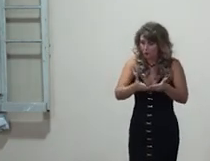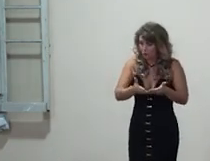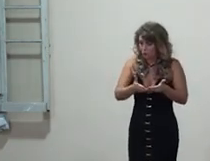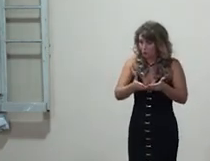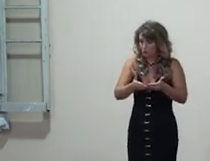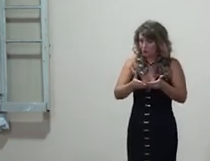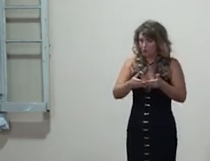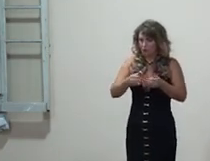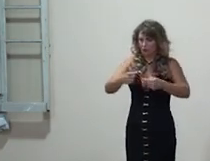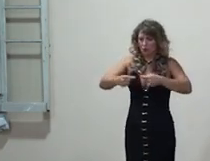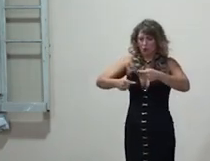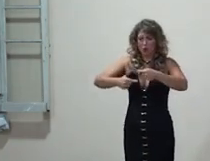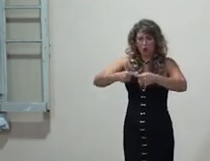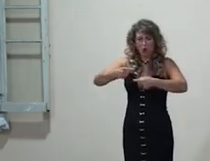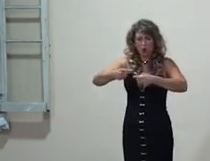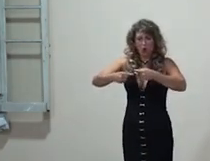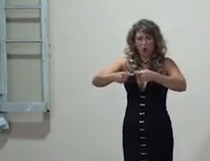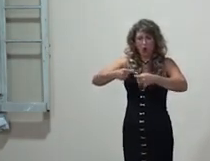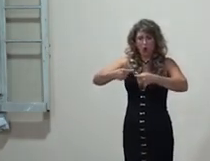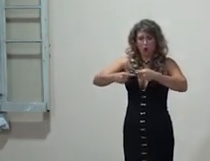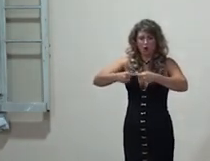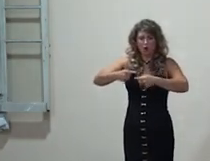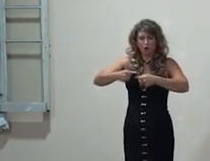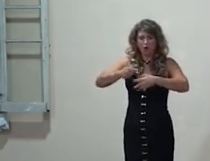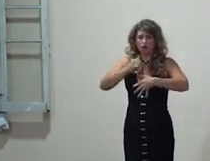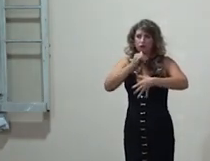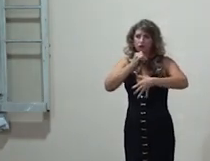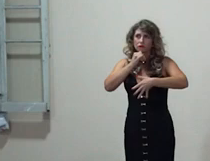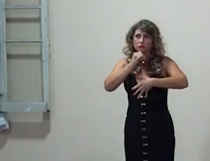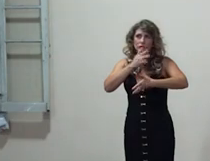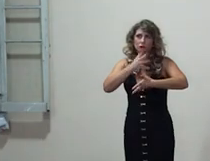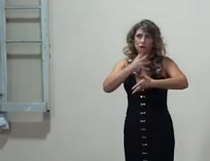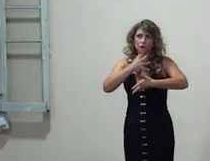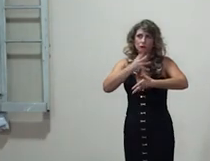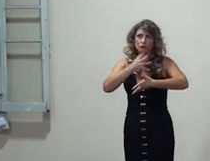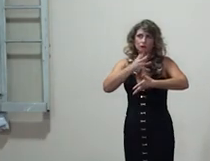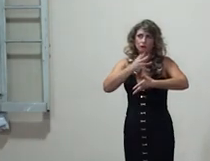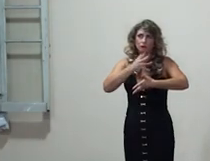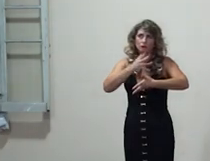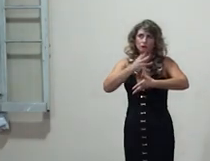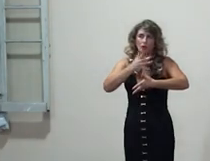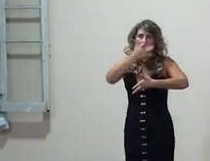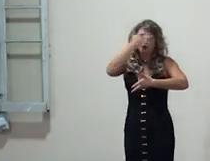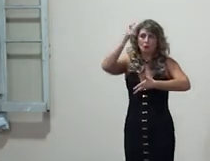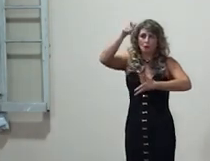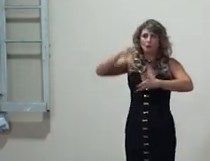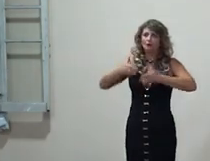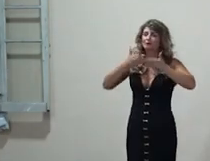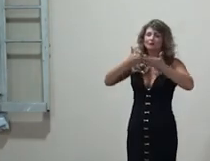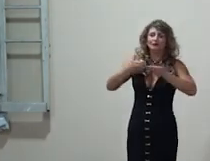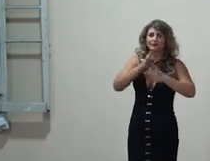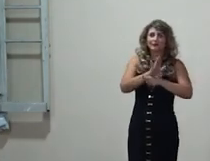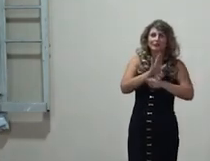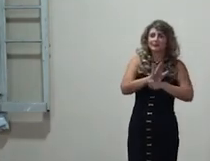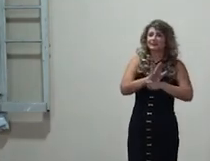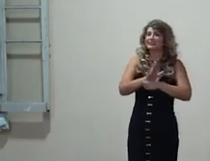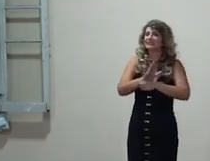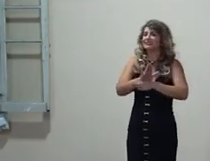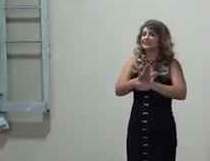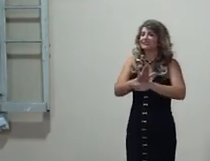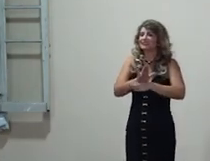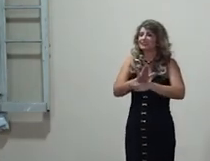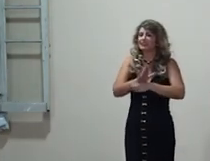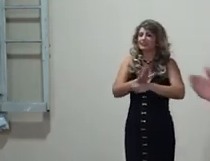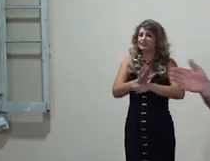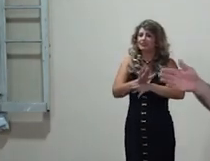Rolon, Roloff, não sei se é esse o nome, aquele tipo de alguém de porto, me ajude, aquele... Oi?